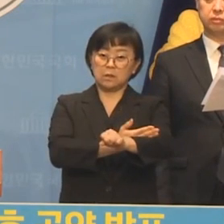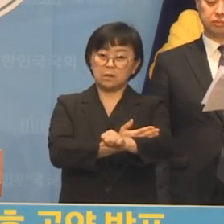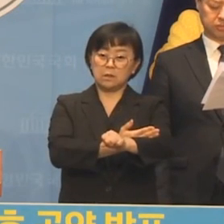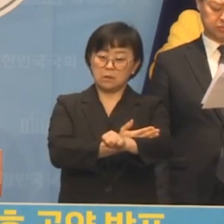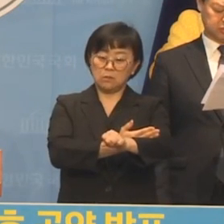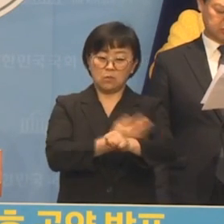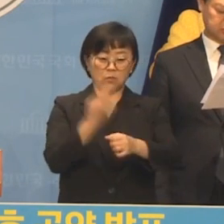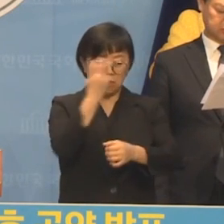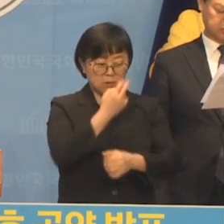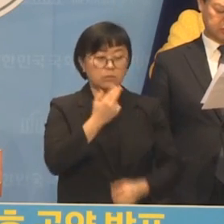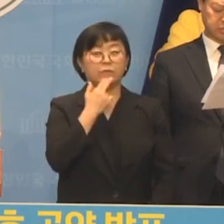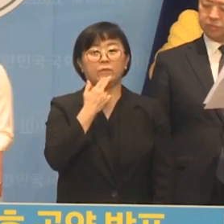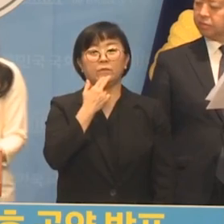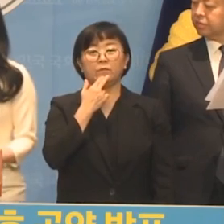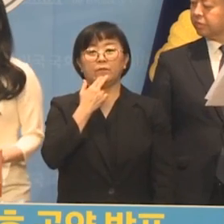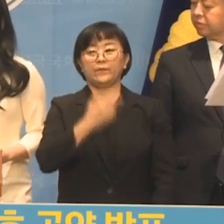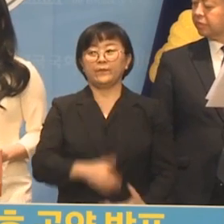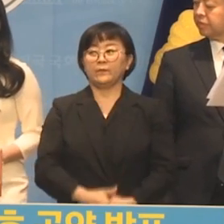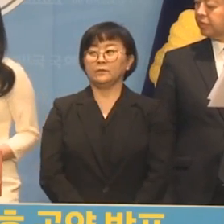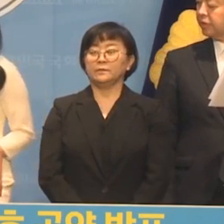않았기 때문입니다.